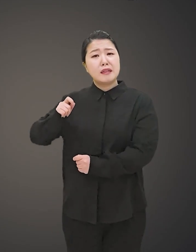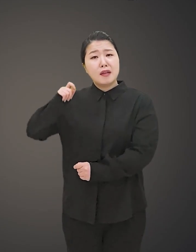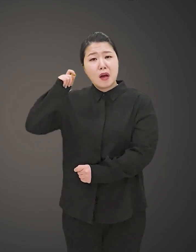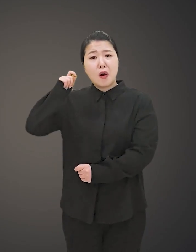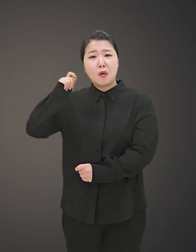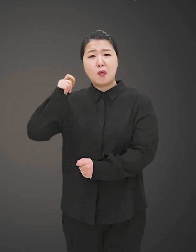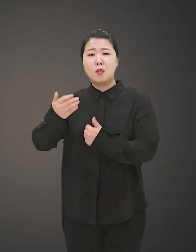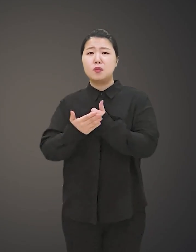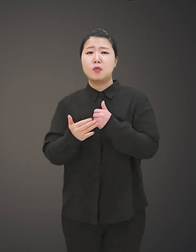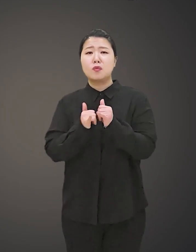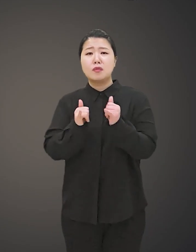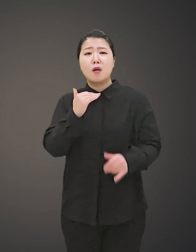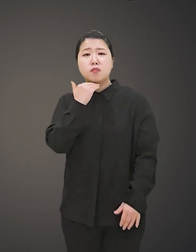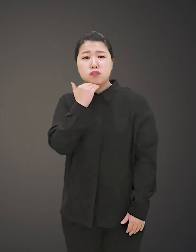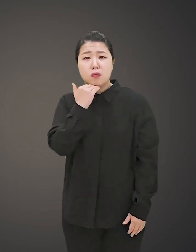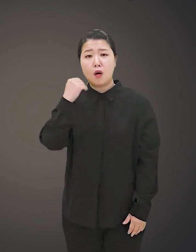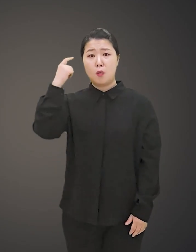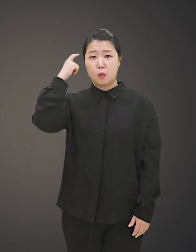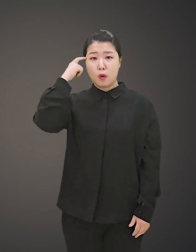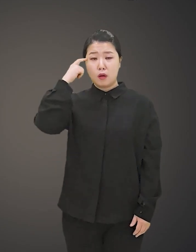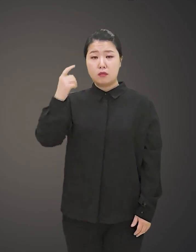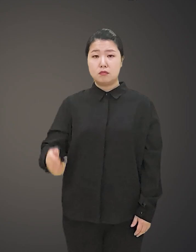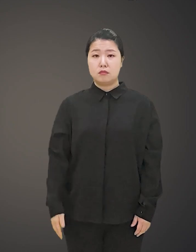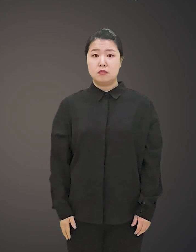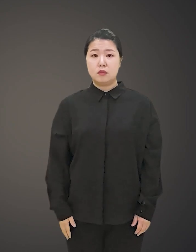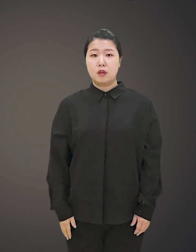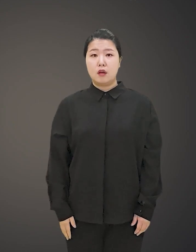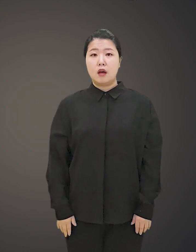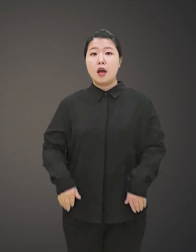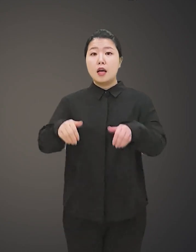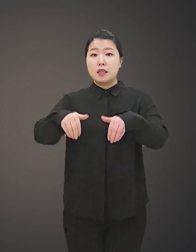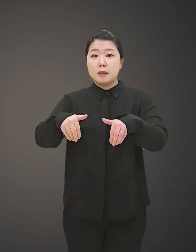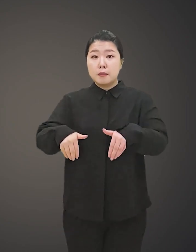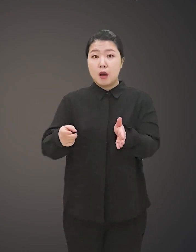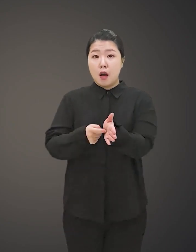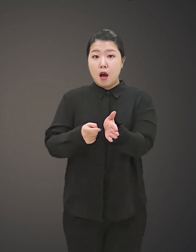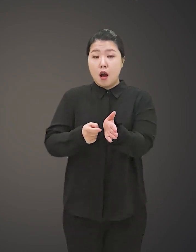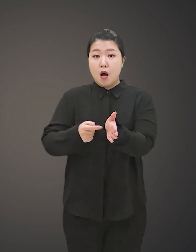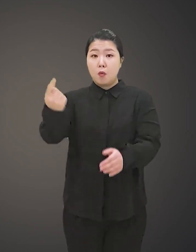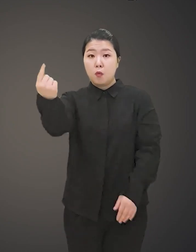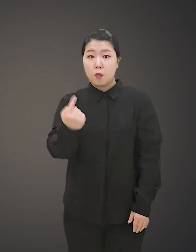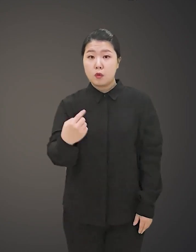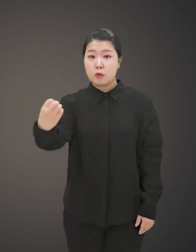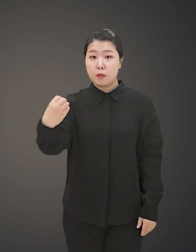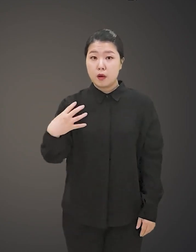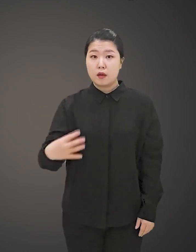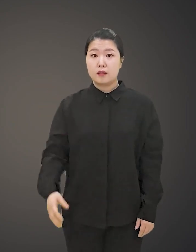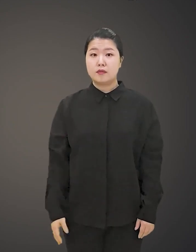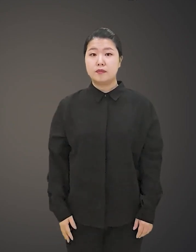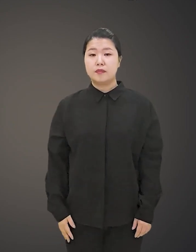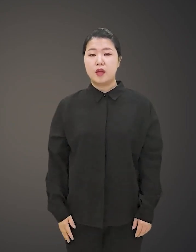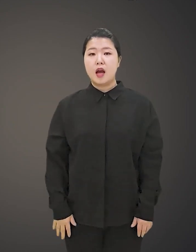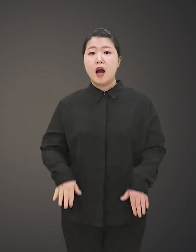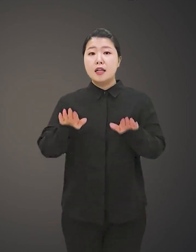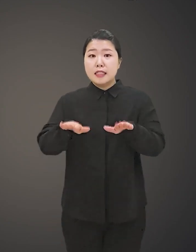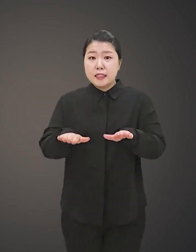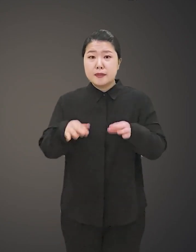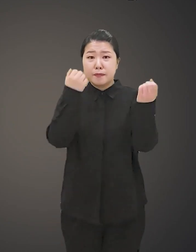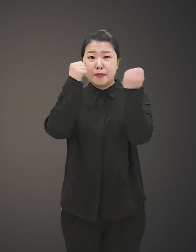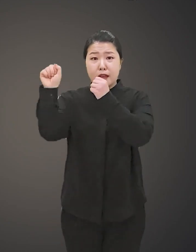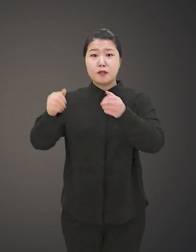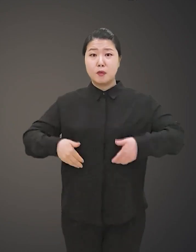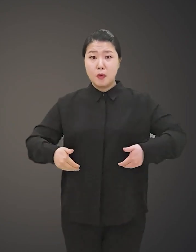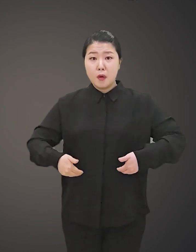기사를 기다려야 하는지 말이에요. 그때 신하가 황급히 뛰어들어왔어요. 폐하, 공주님, 당장